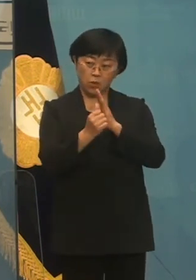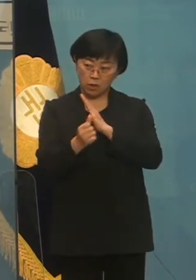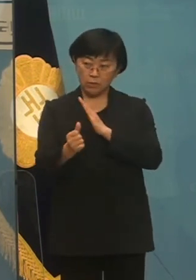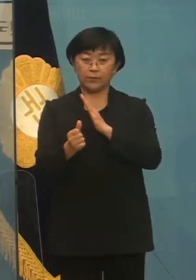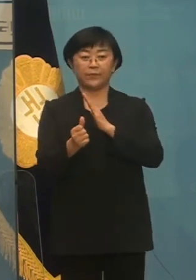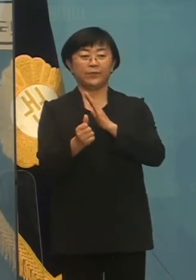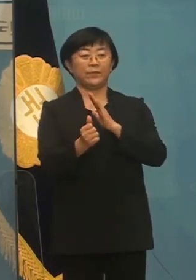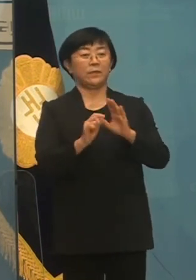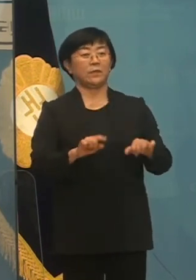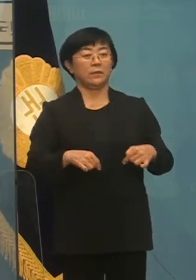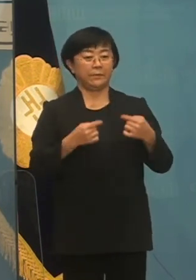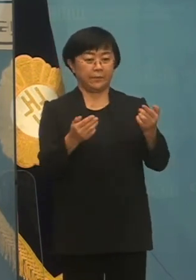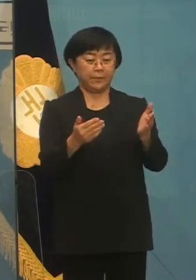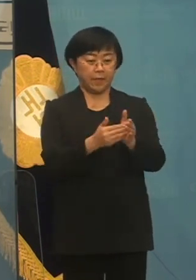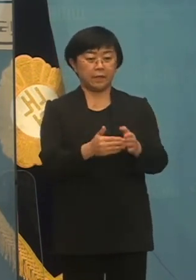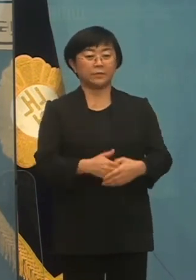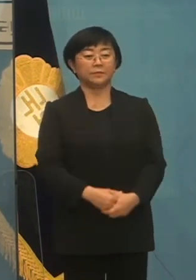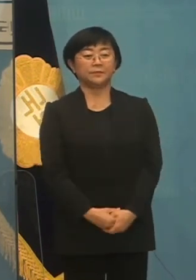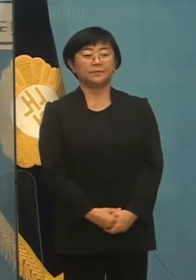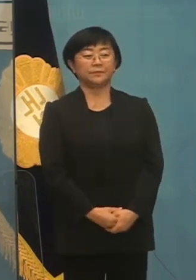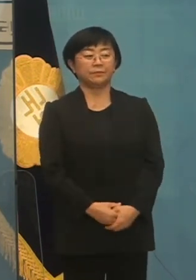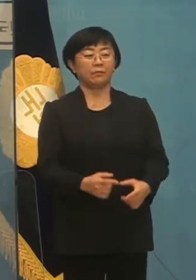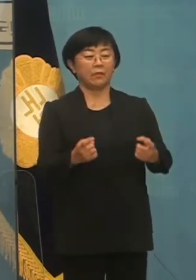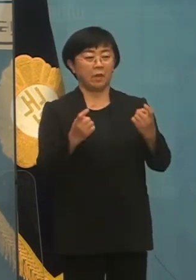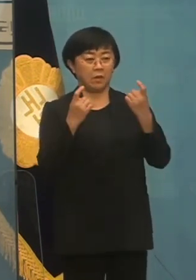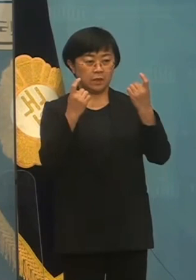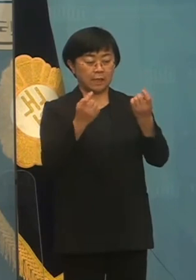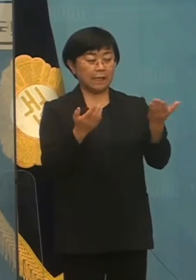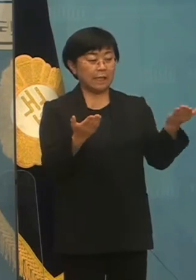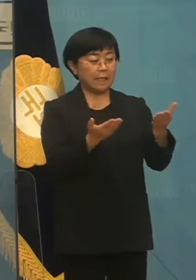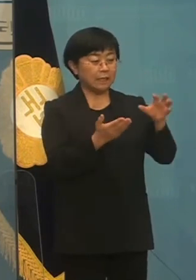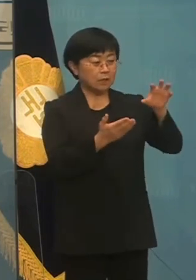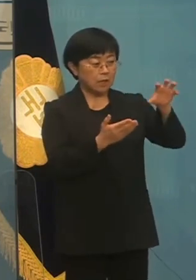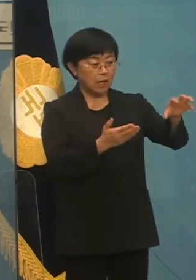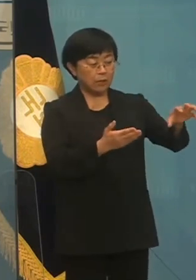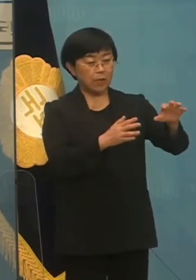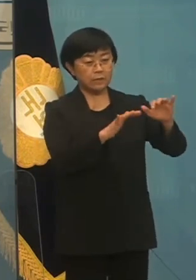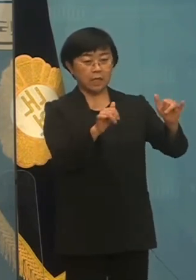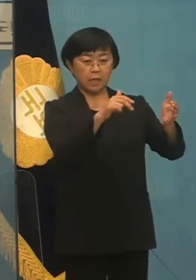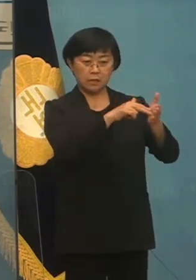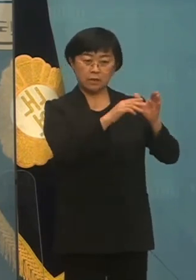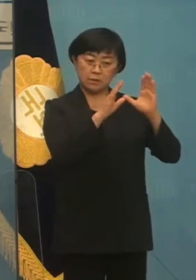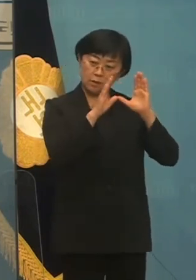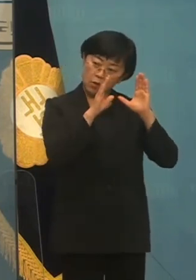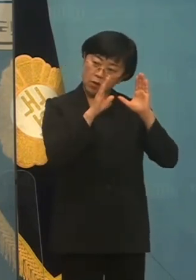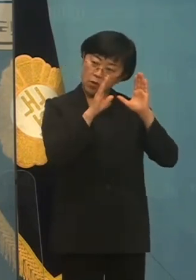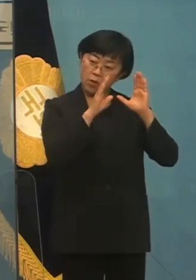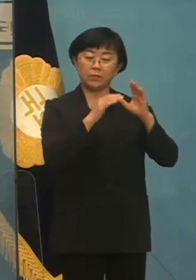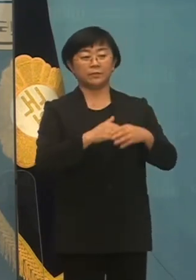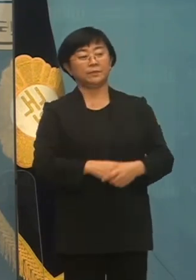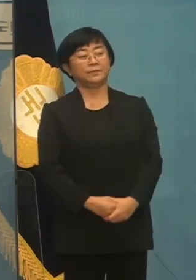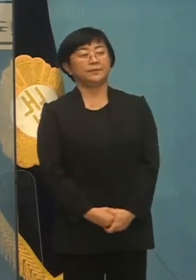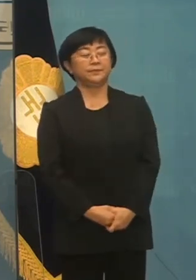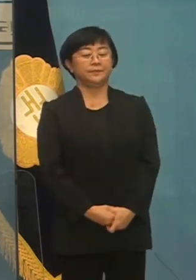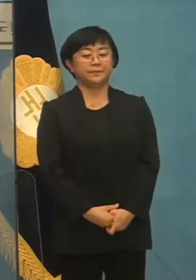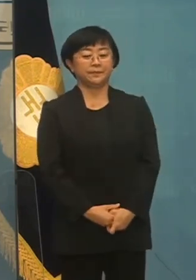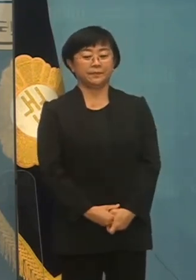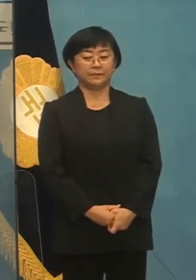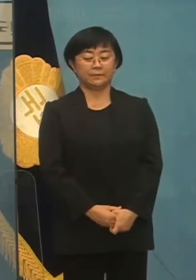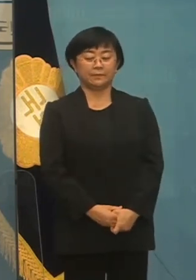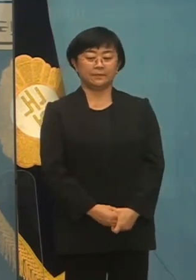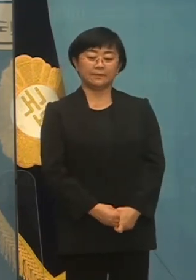대표님들께서 자리를 함께 하시고, 또 여행사의 현장의 목소리를 이어서 말씀드리도록 하겠습니다.